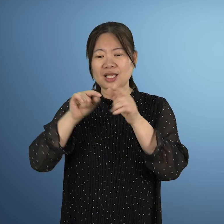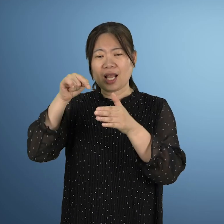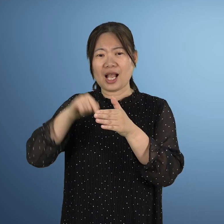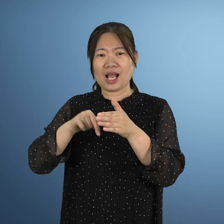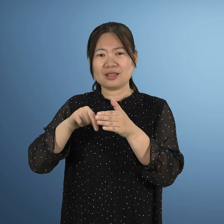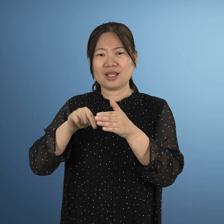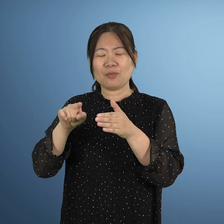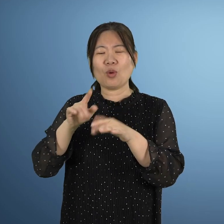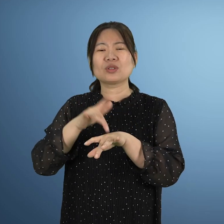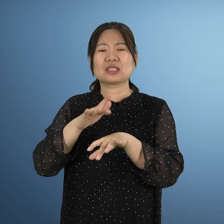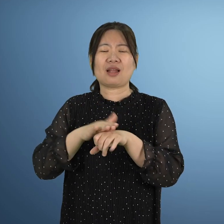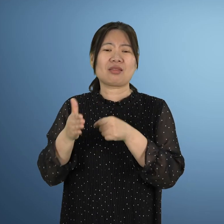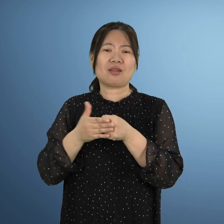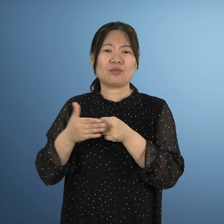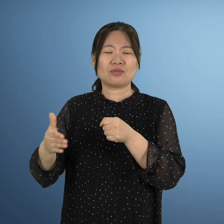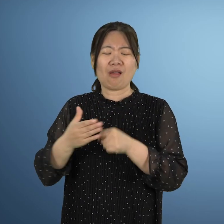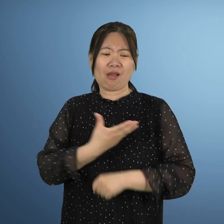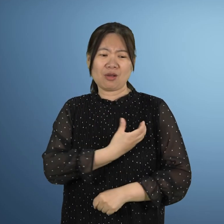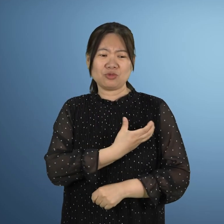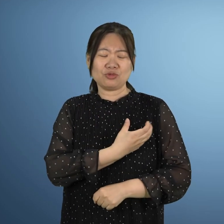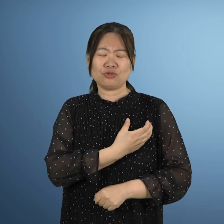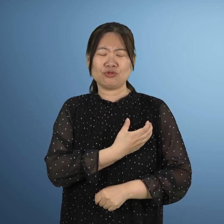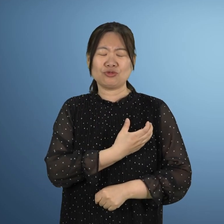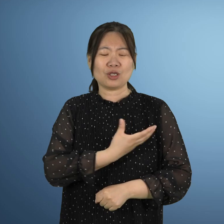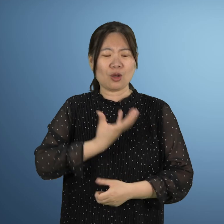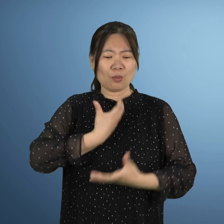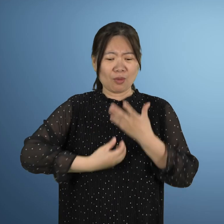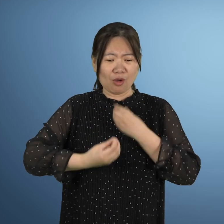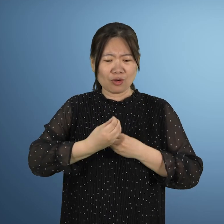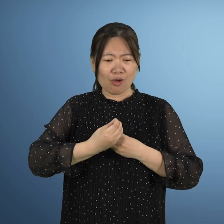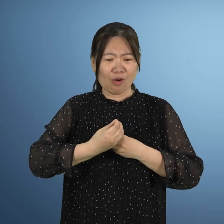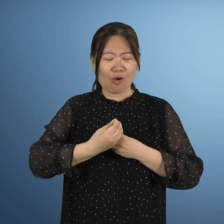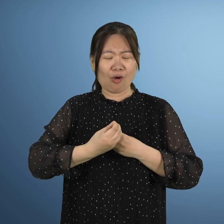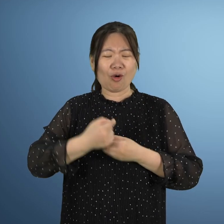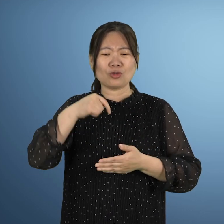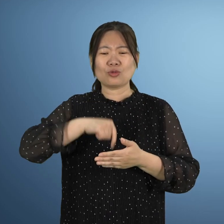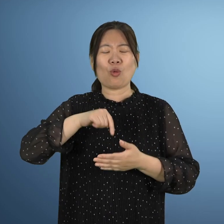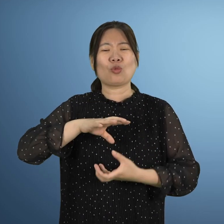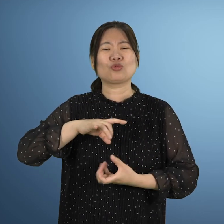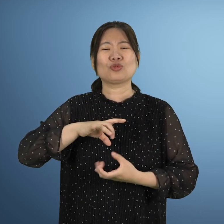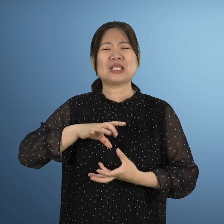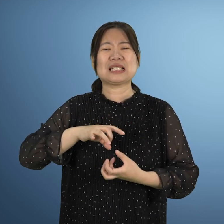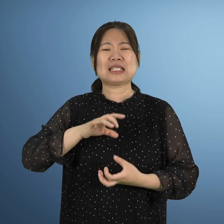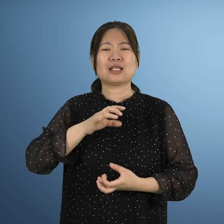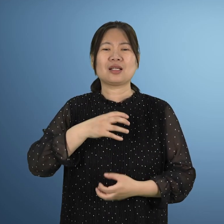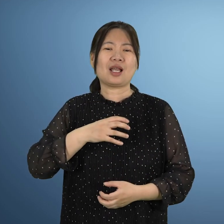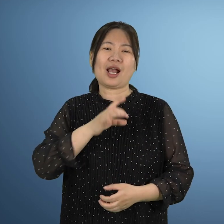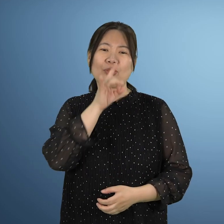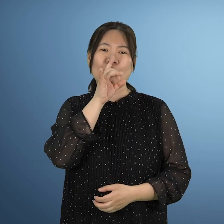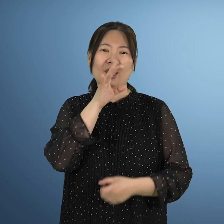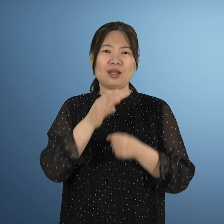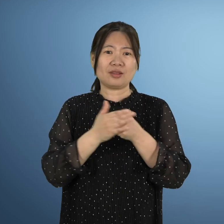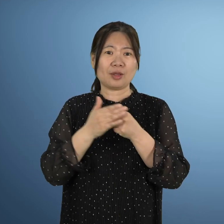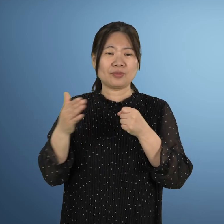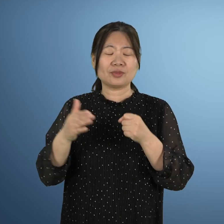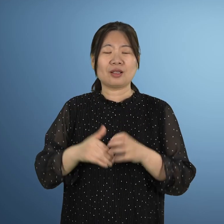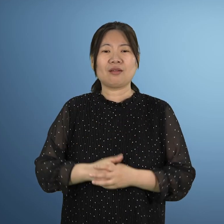일상생활의 그 습관 때문에 우유라는 기름진 음식이 안 받는 거예요.